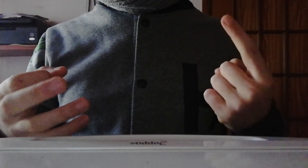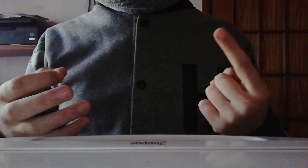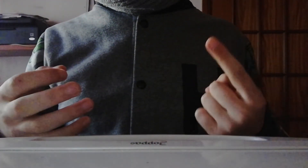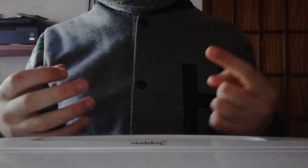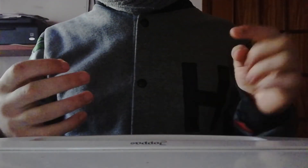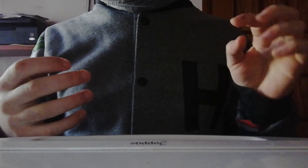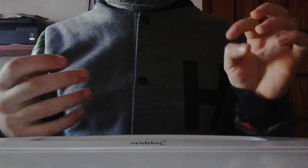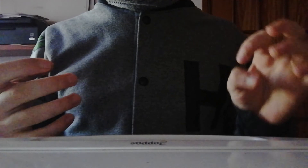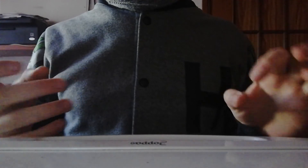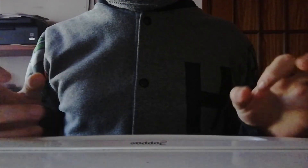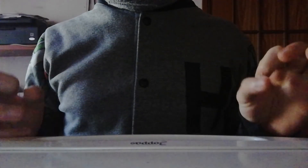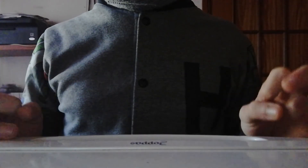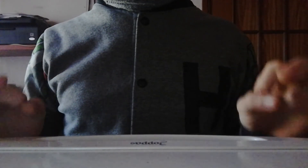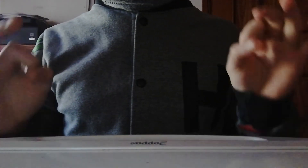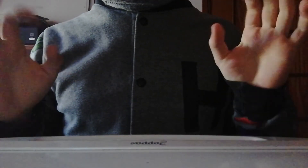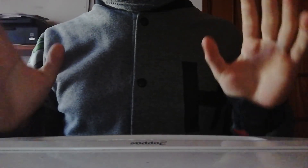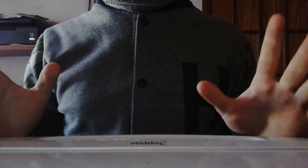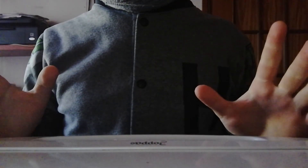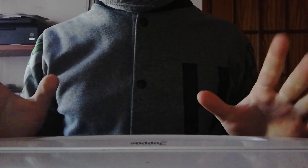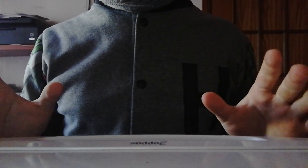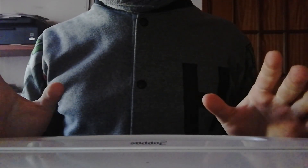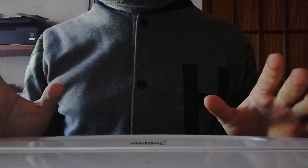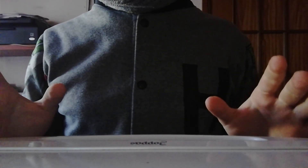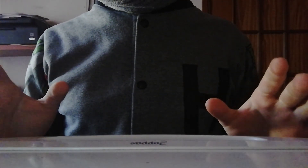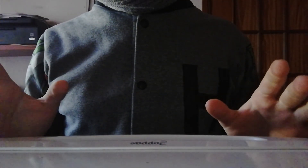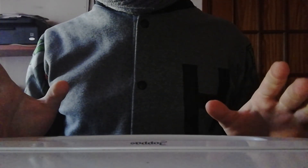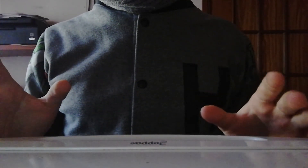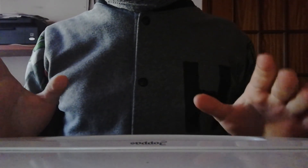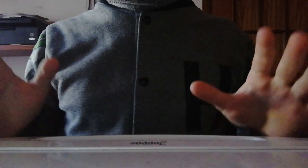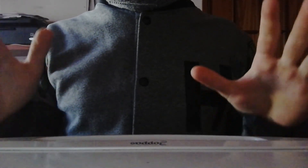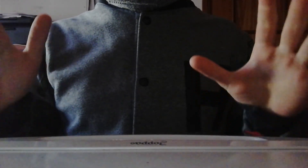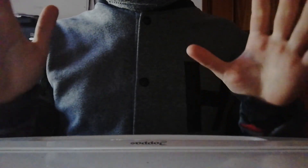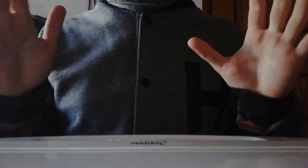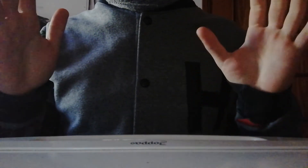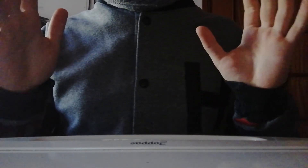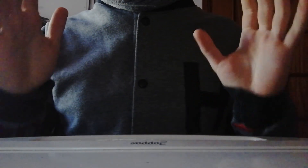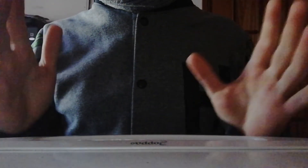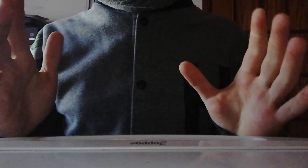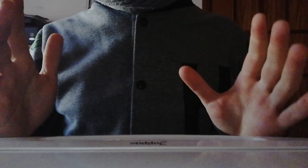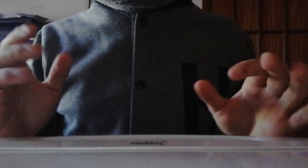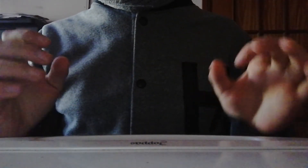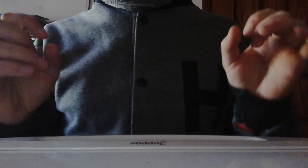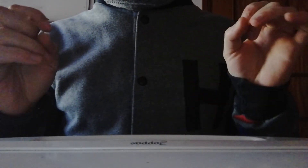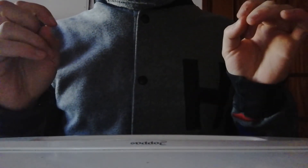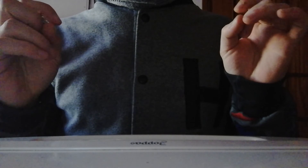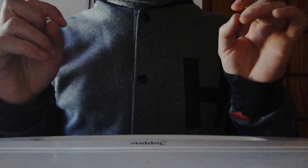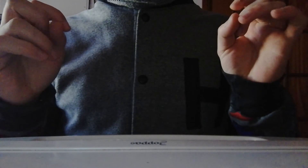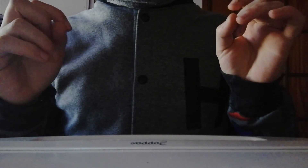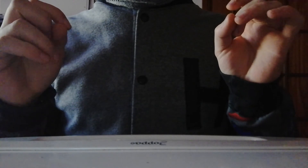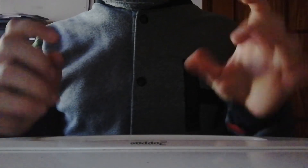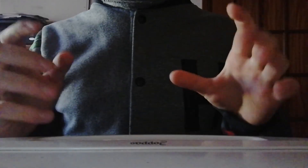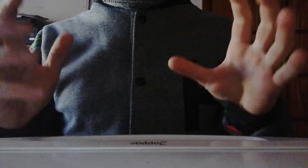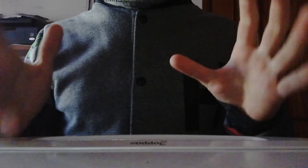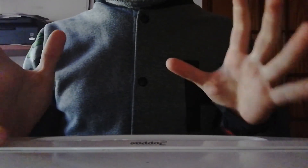e arriverà sabato penso verso la mattina o il pomeriggio